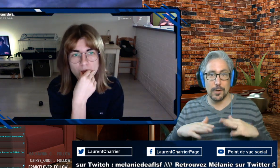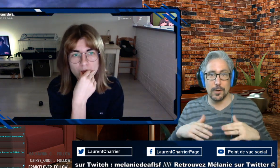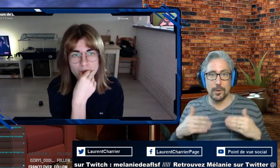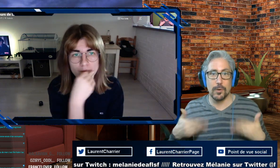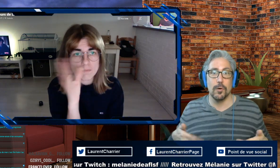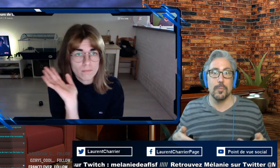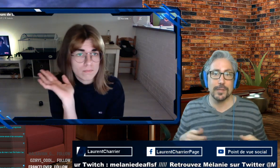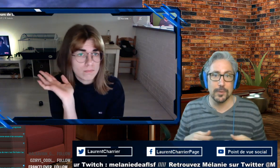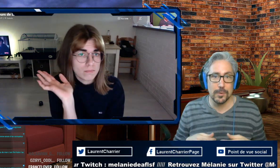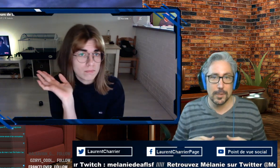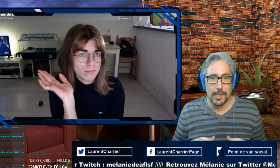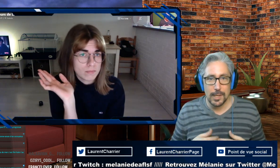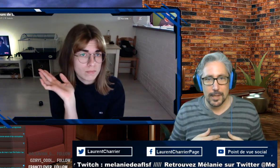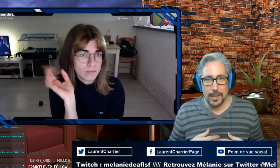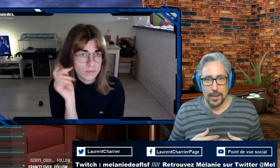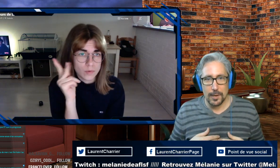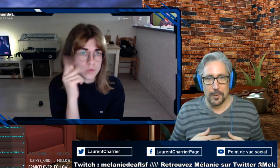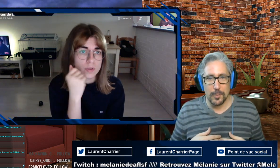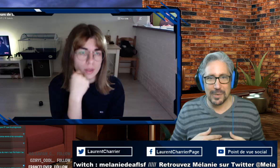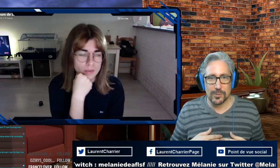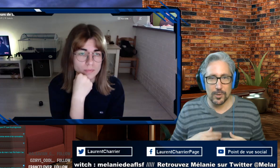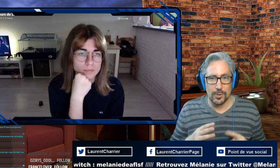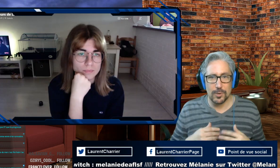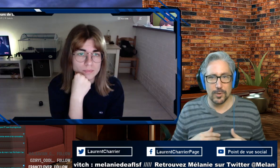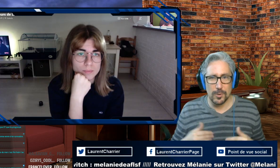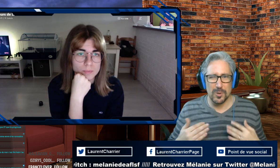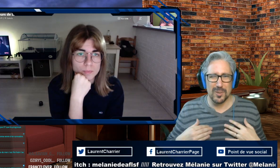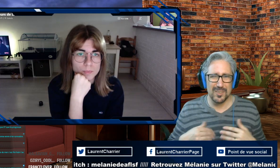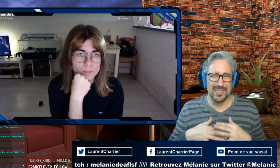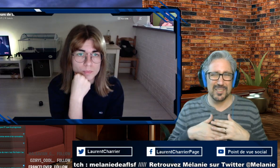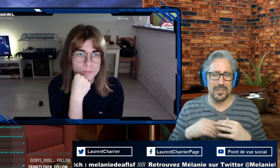d'arrêter maintenant. Parce que